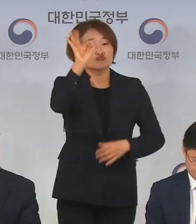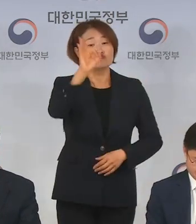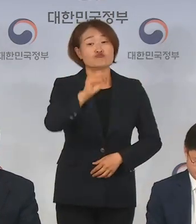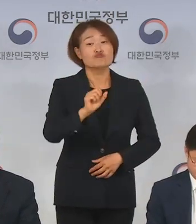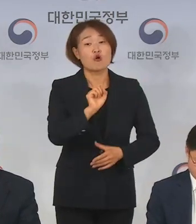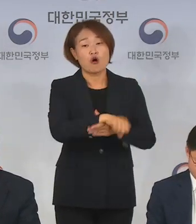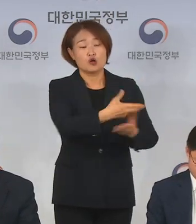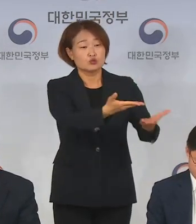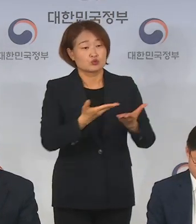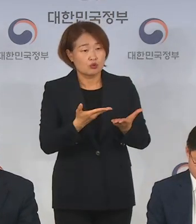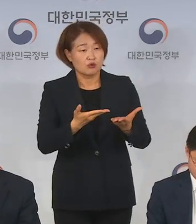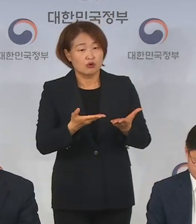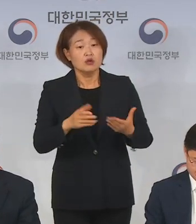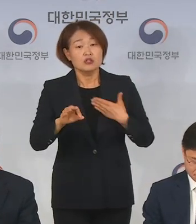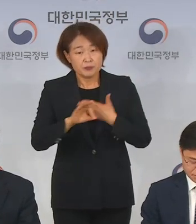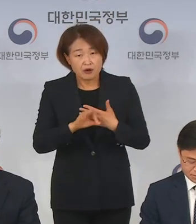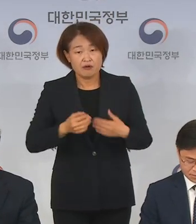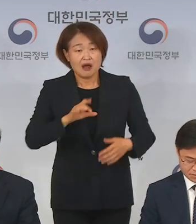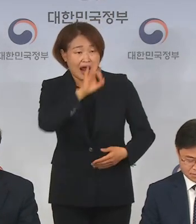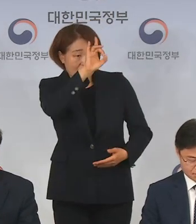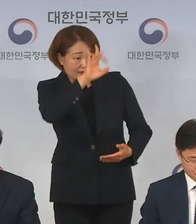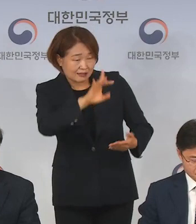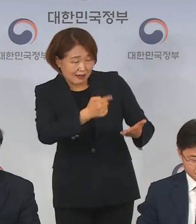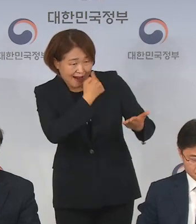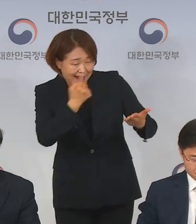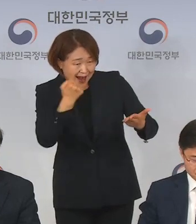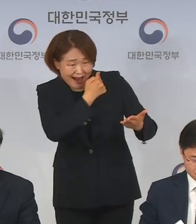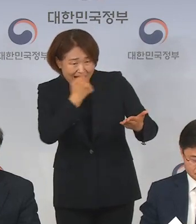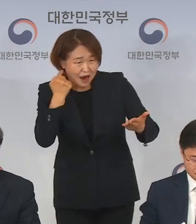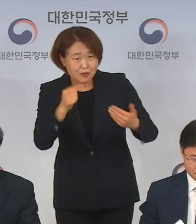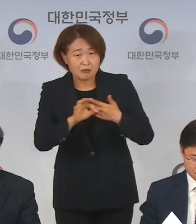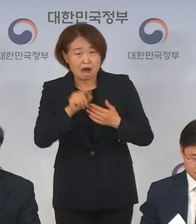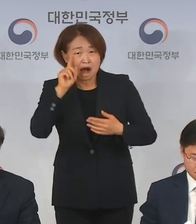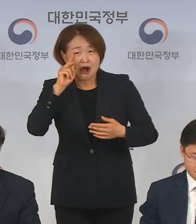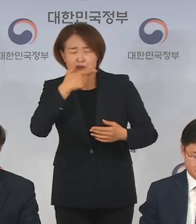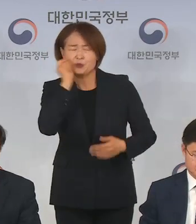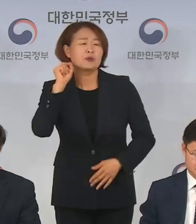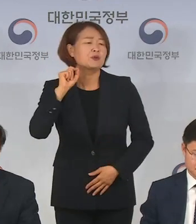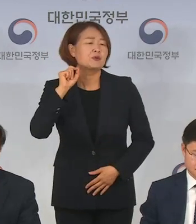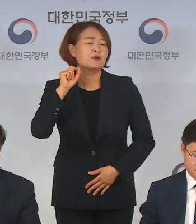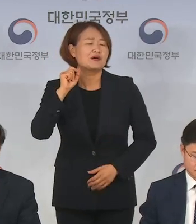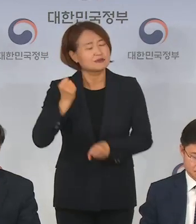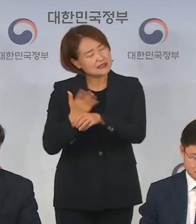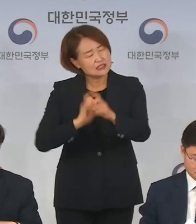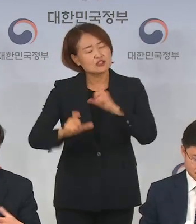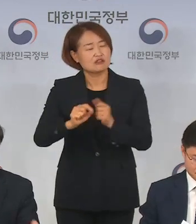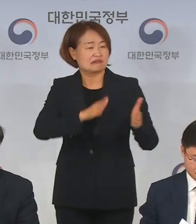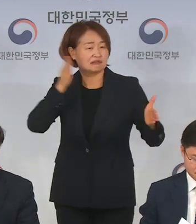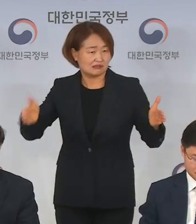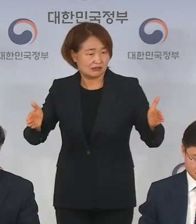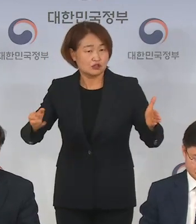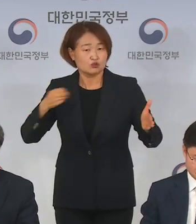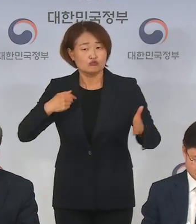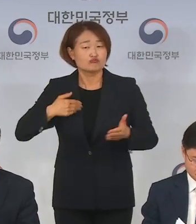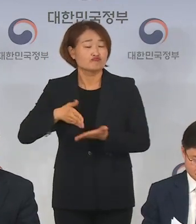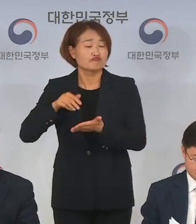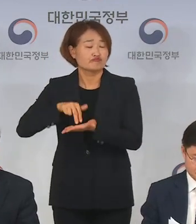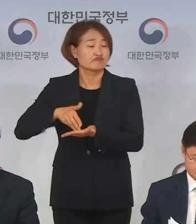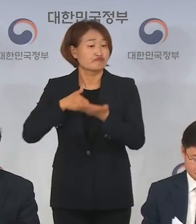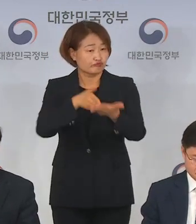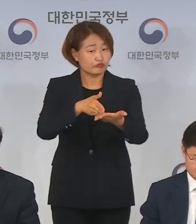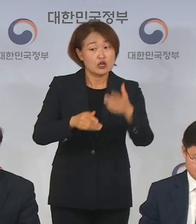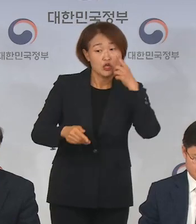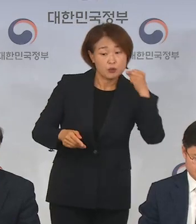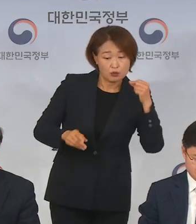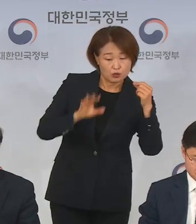그런 걸 다 보려면 하루나 이틀 가지고는 당연히 부족한 거고 그래서 저희 쪽도 그런 필요성을 제기를 했고 일측도